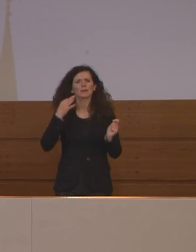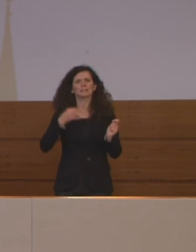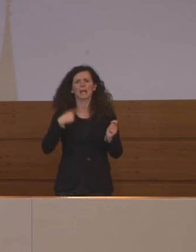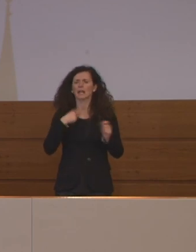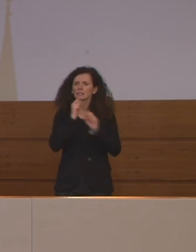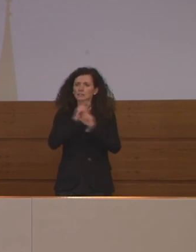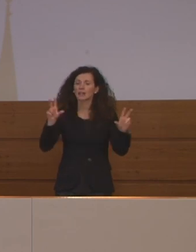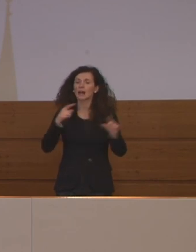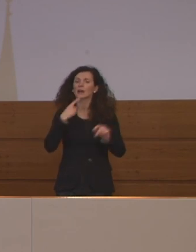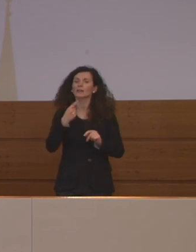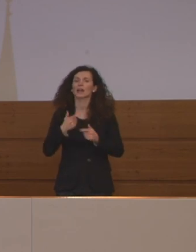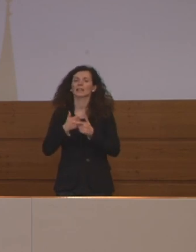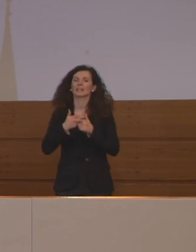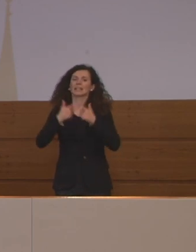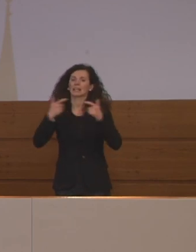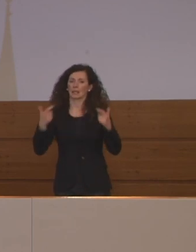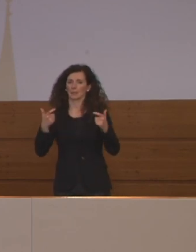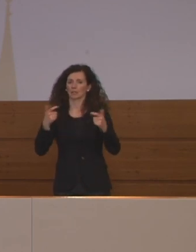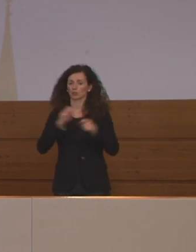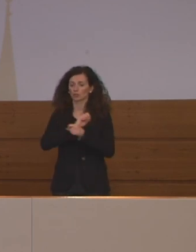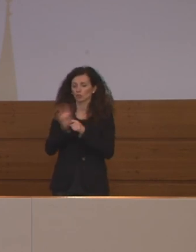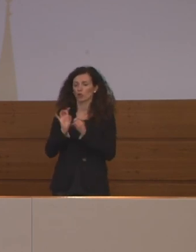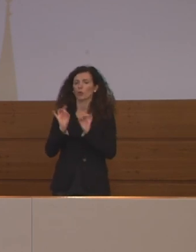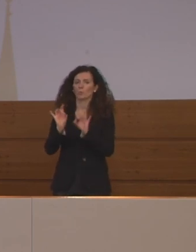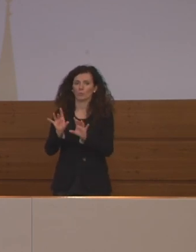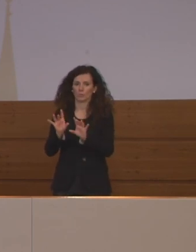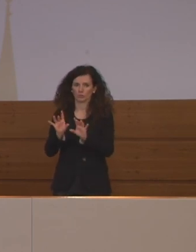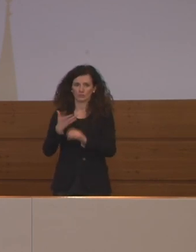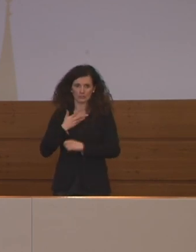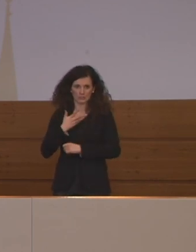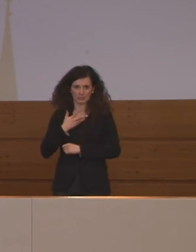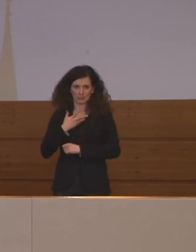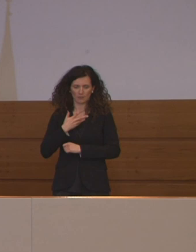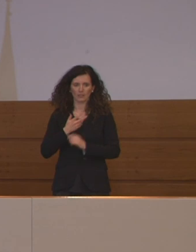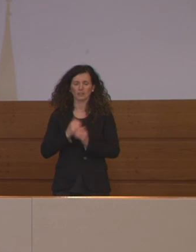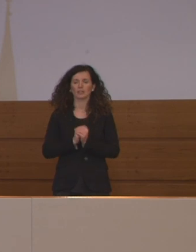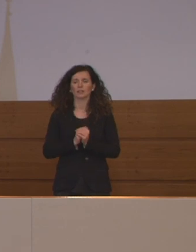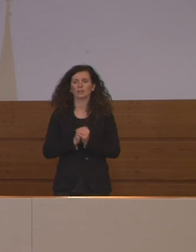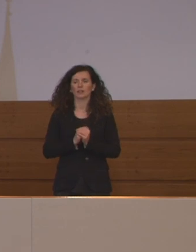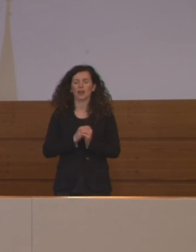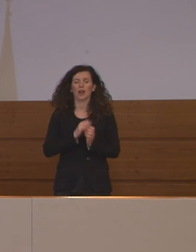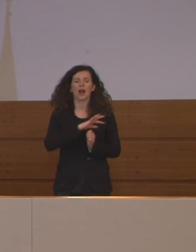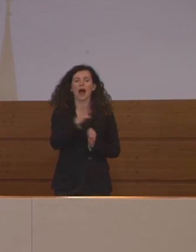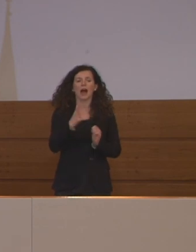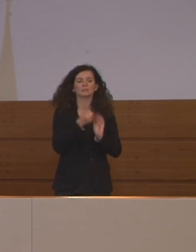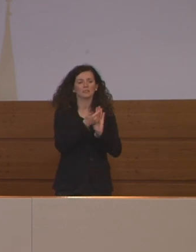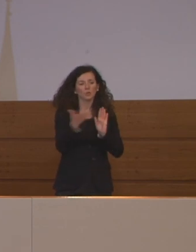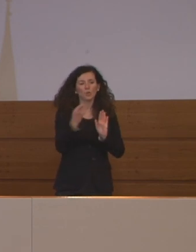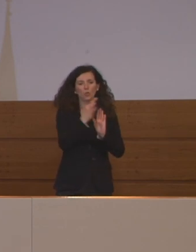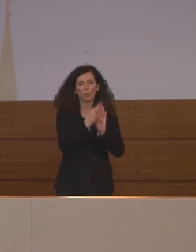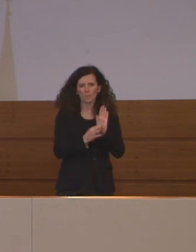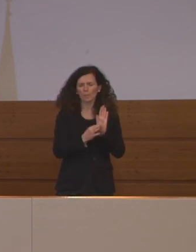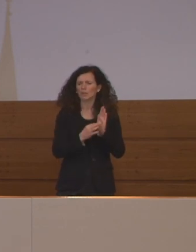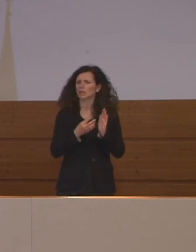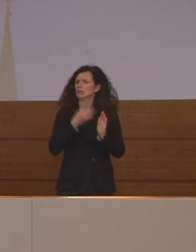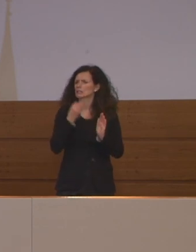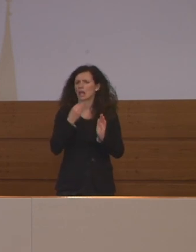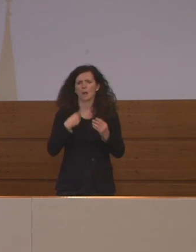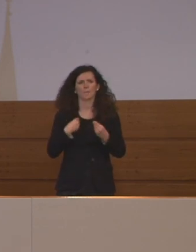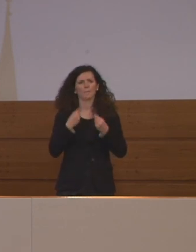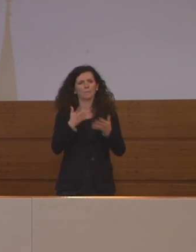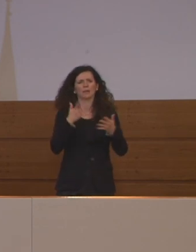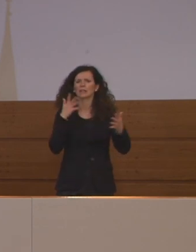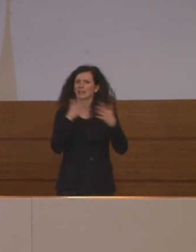incremento di attualmente positivi per il resto i dati sono forniti in trasparenza